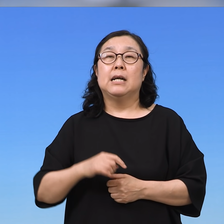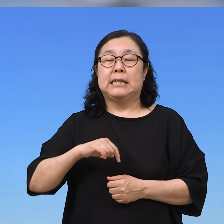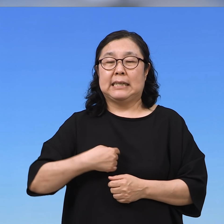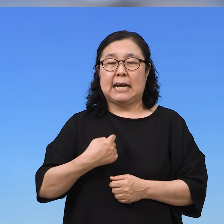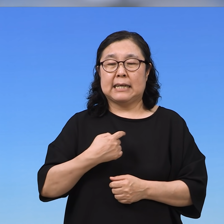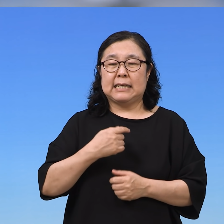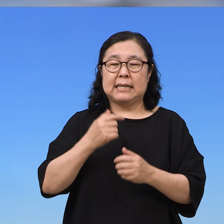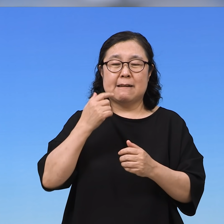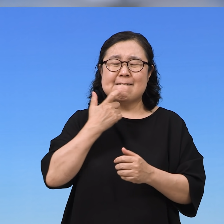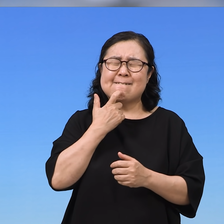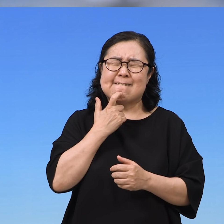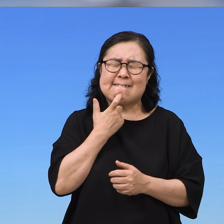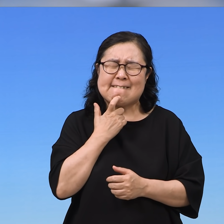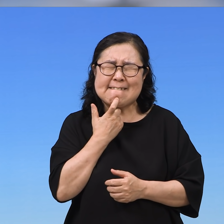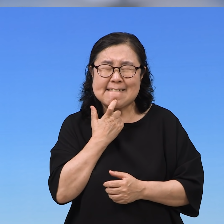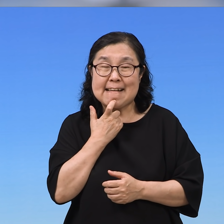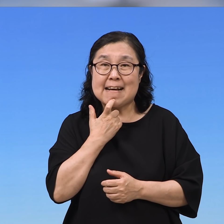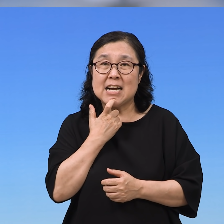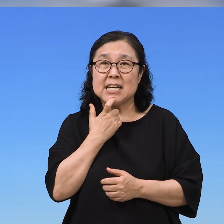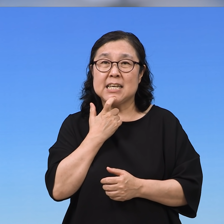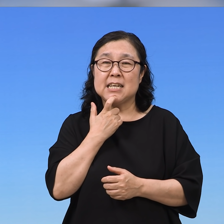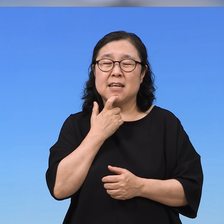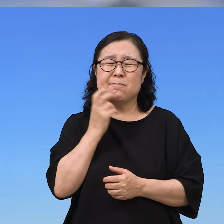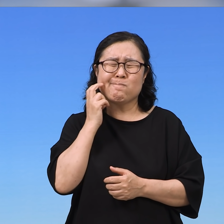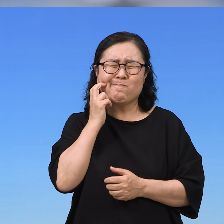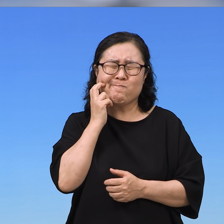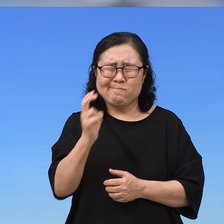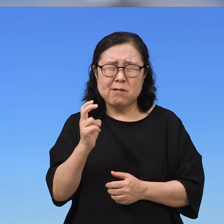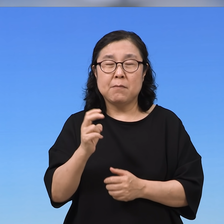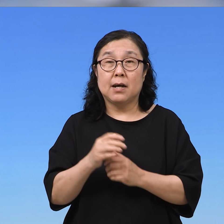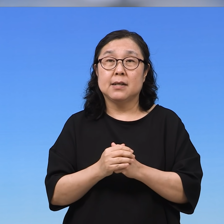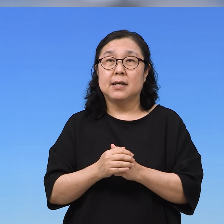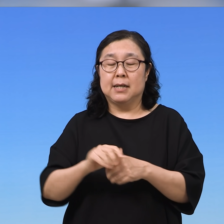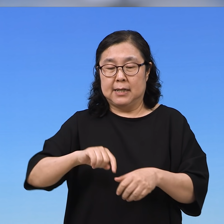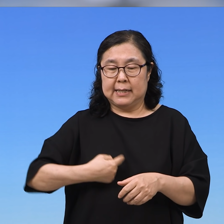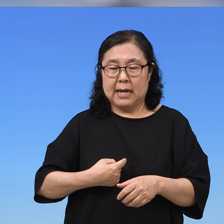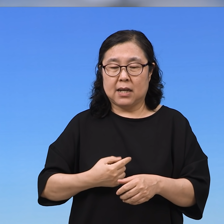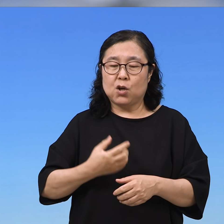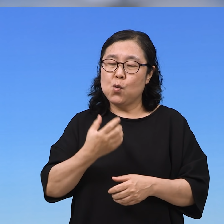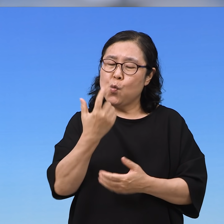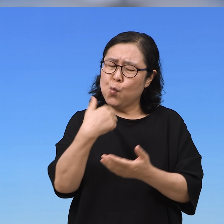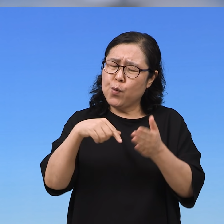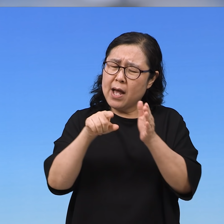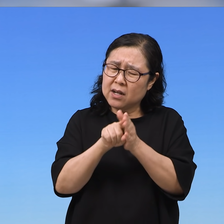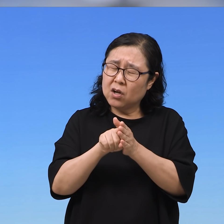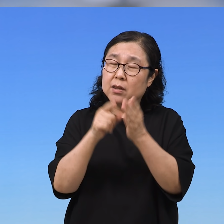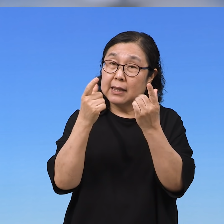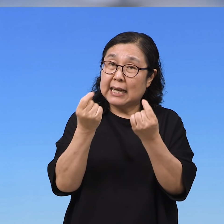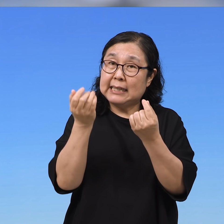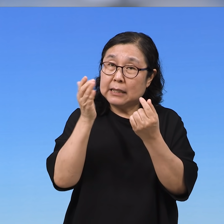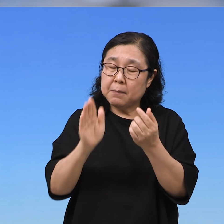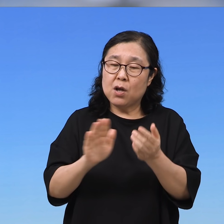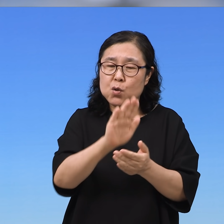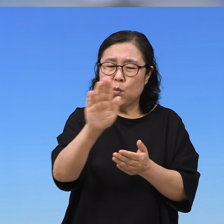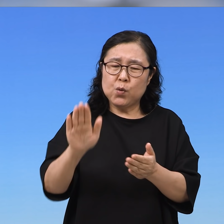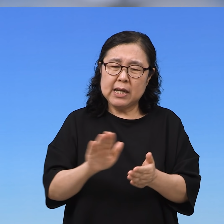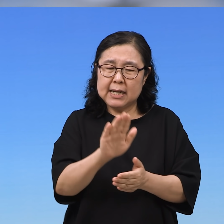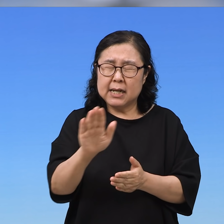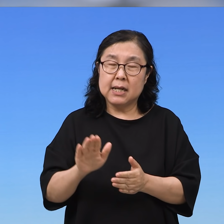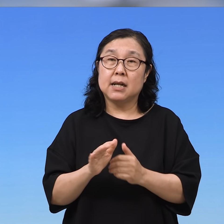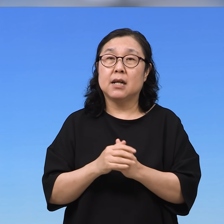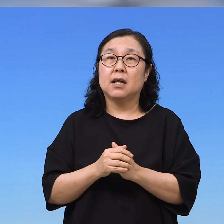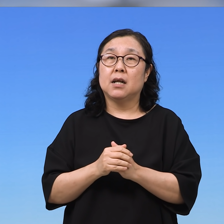그렇게 자기 집착이 심하며 그 집착하며 사는 이게 자기를 위하는 것 같지만요, 이게